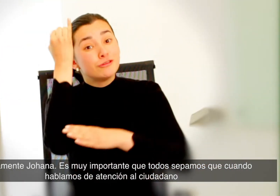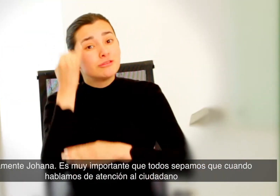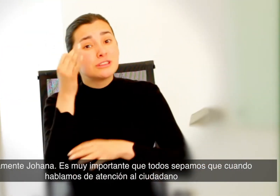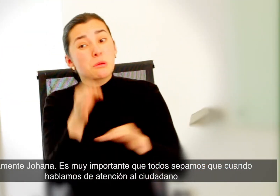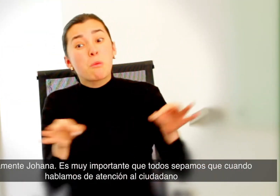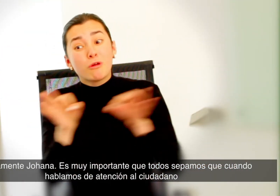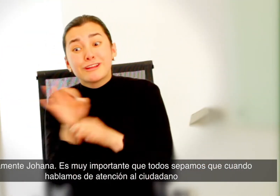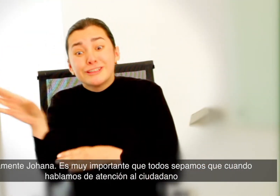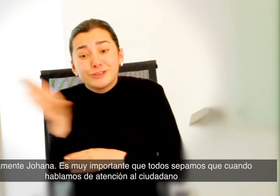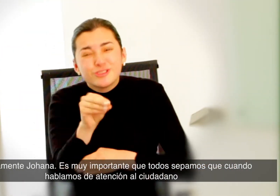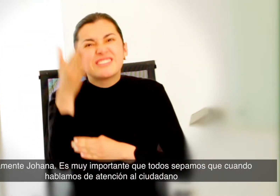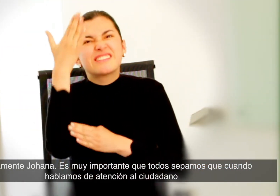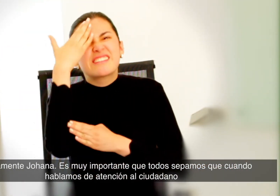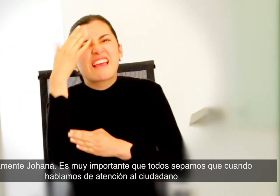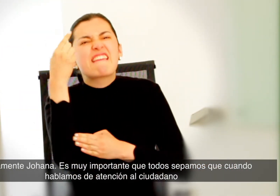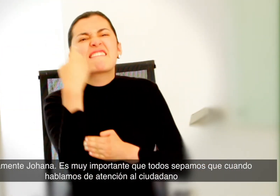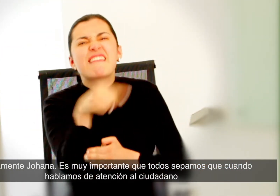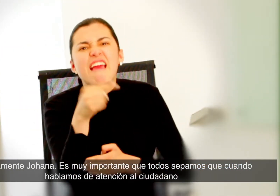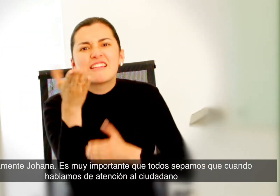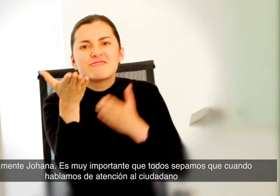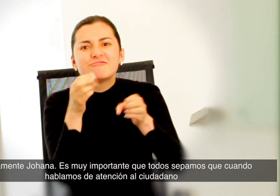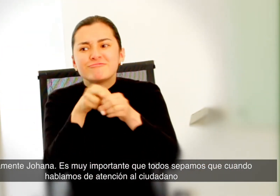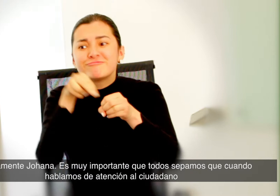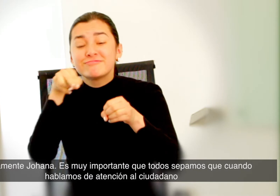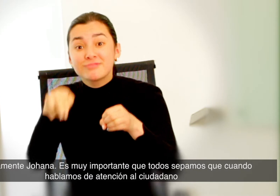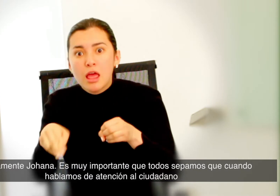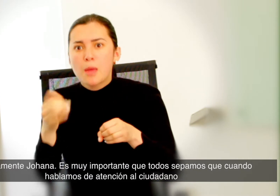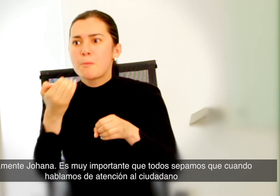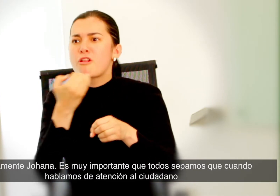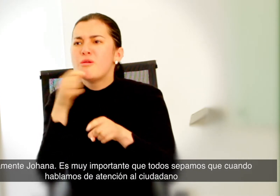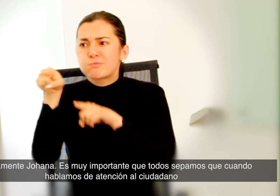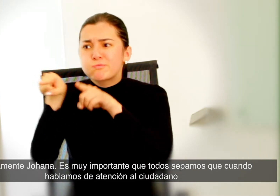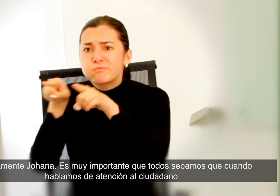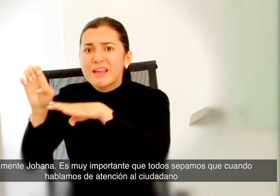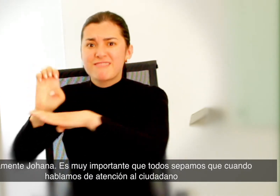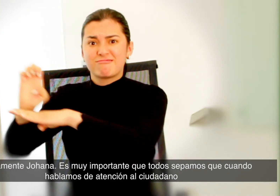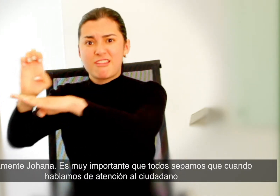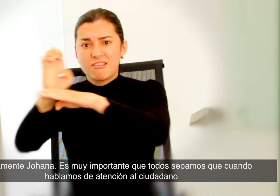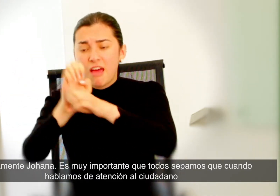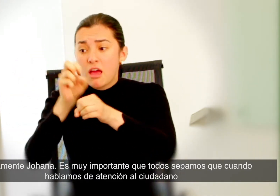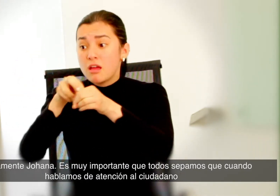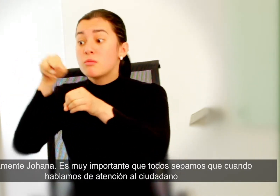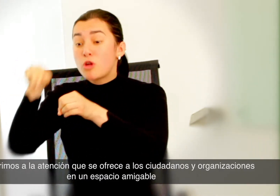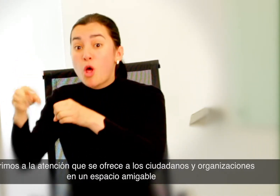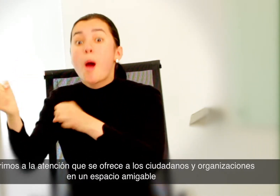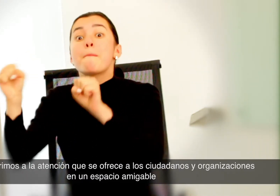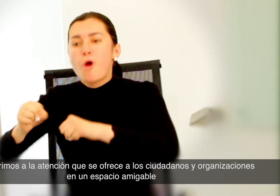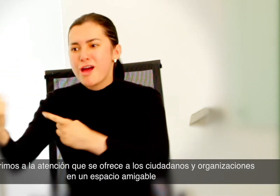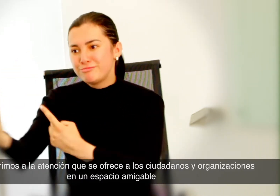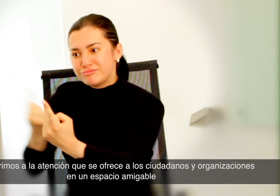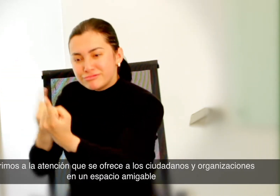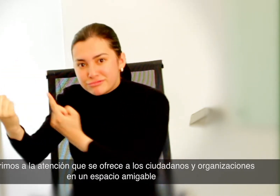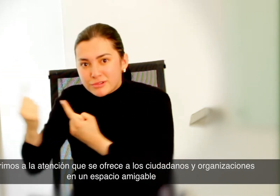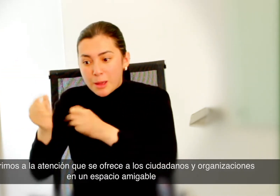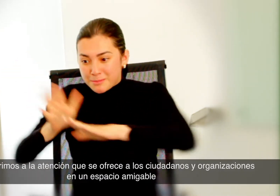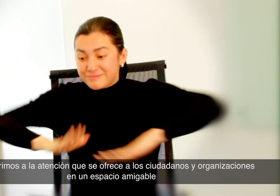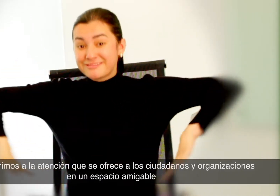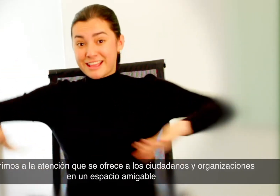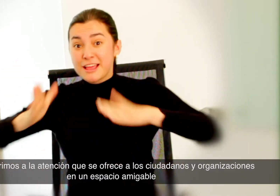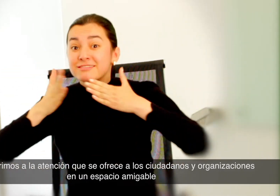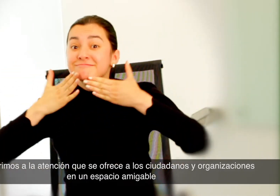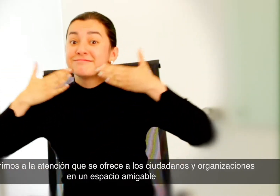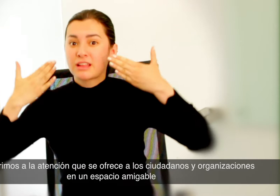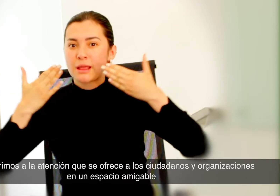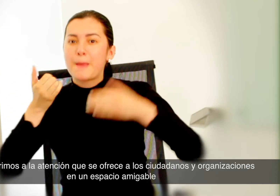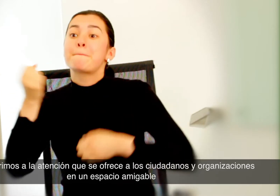Efectivamente Joana, es muy importante que todos sepamos que cuando hablamos de atención al ciudadano nos referimos a la atención que se